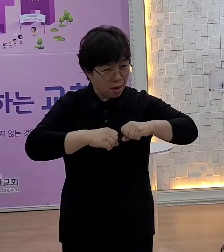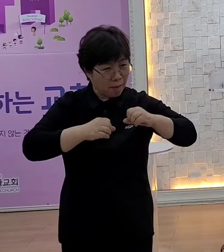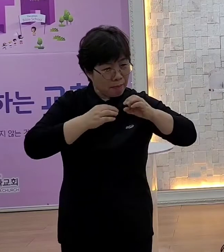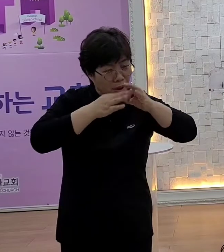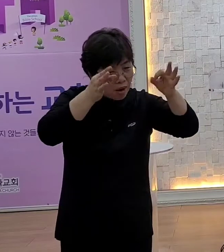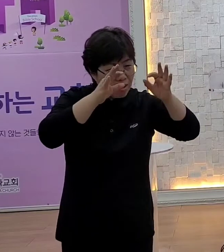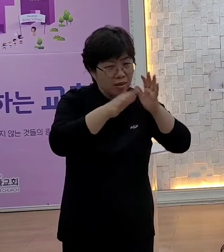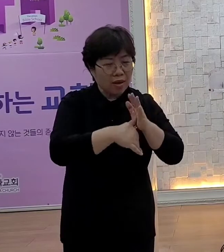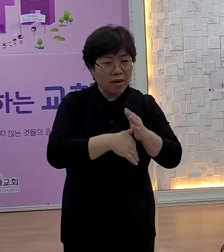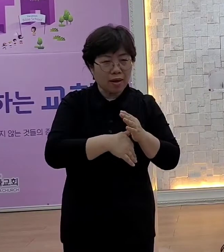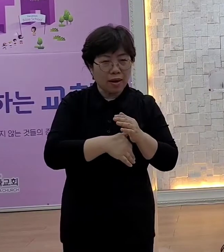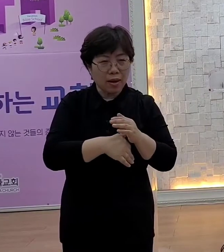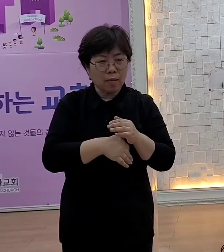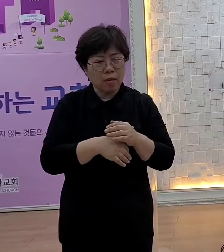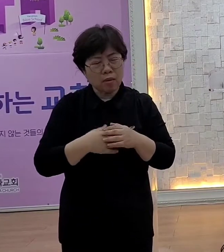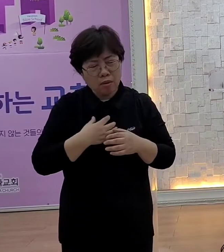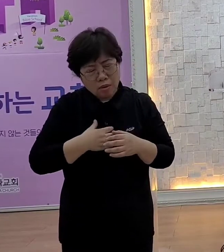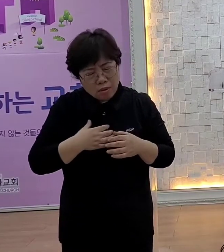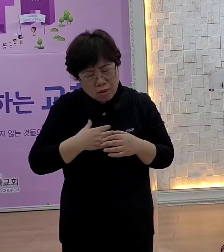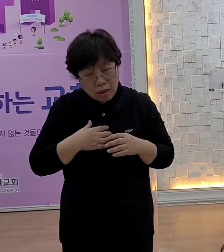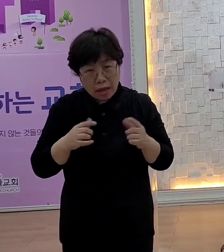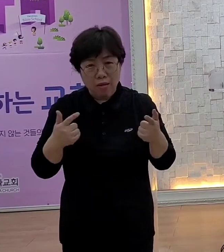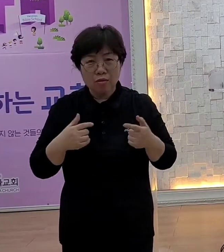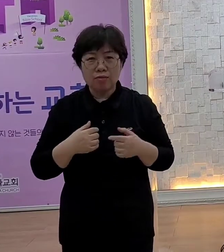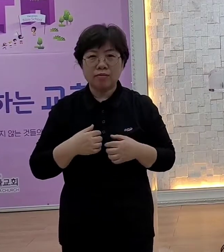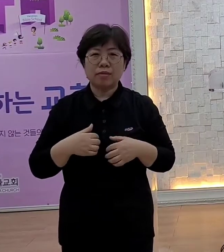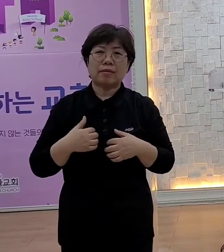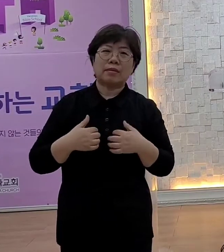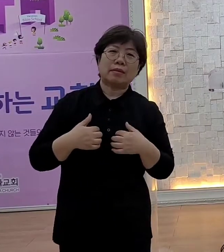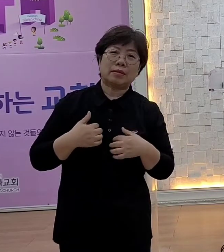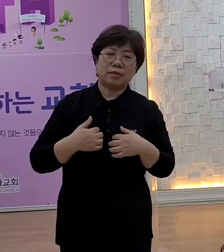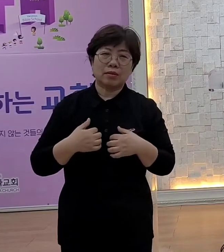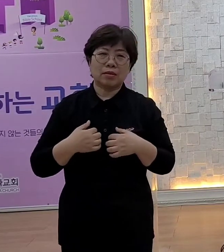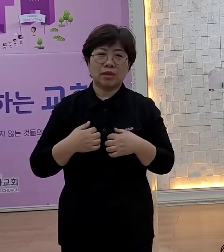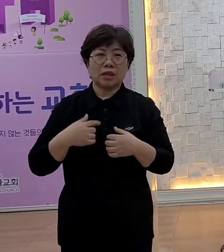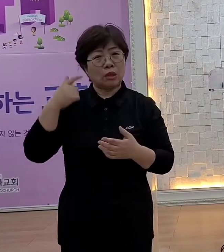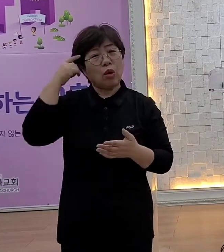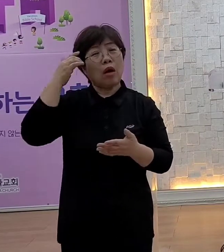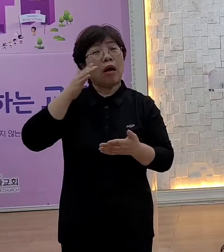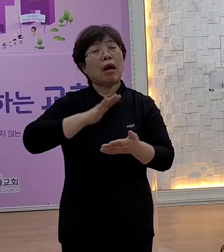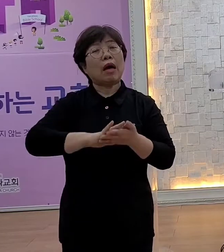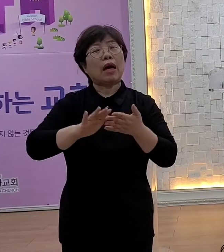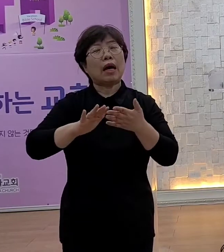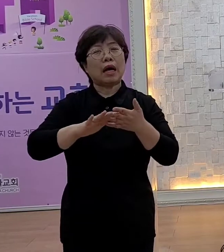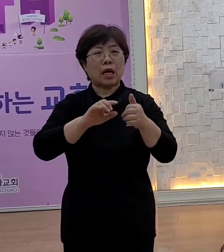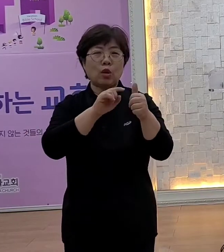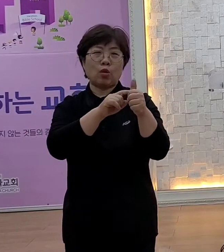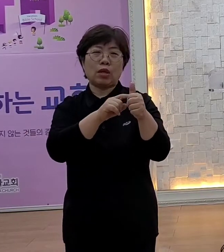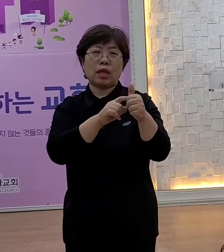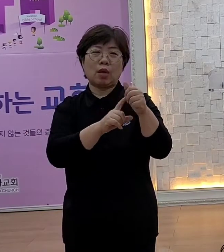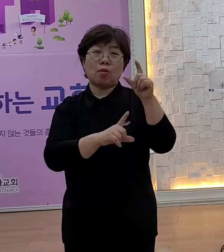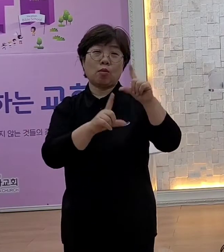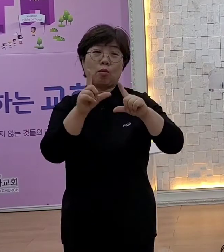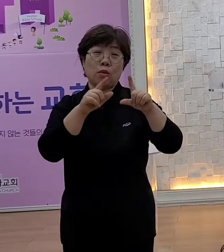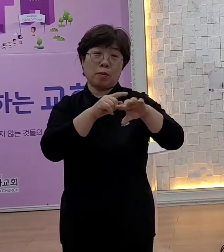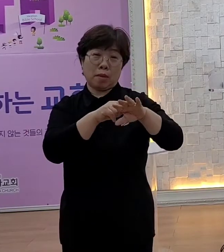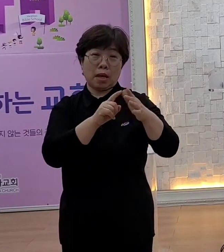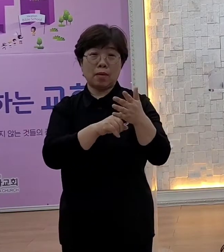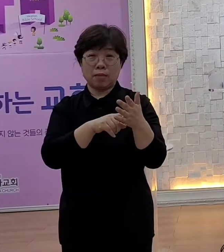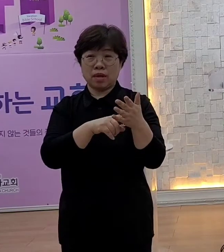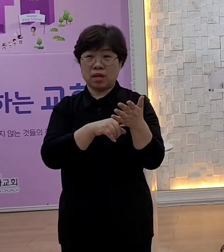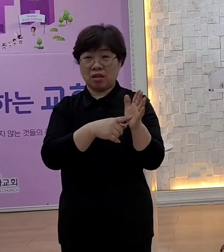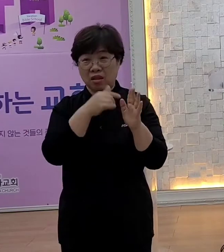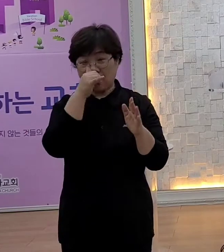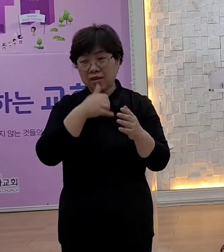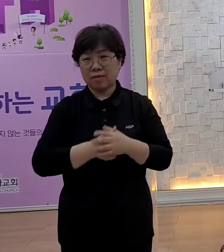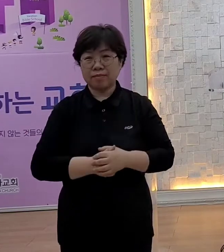죽었다. 이렇게 오늘 설교하고 있는 오늘 이 요나의 모습을 보여주고 있습니다. 자,